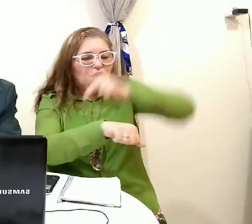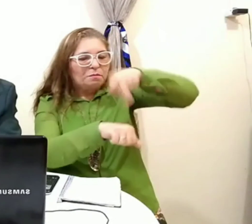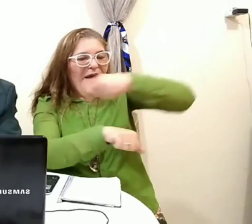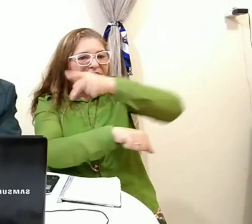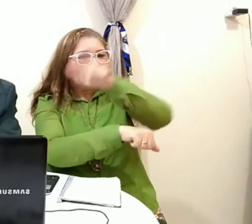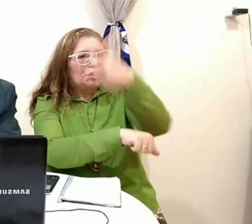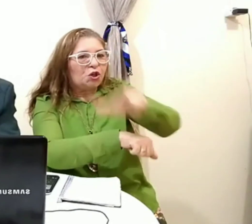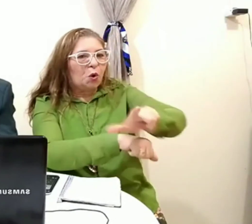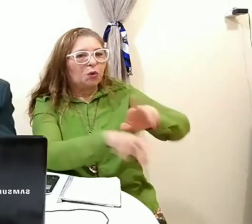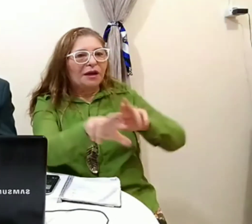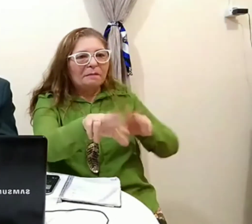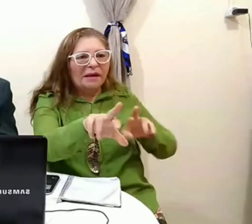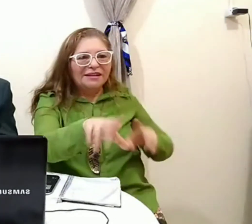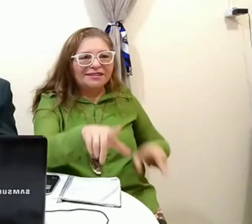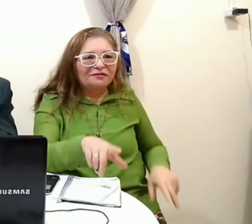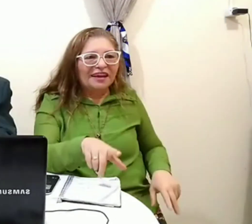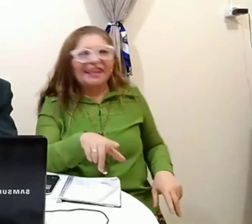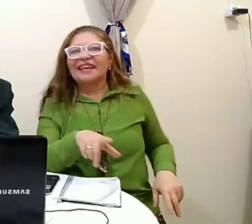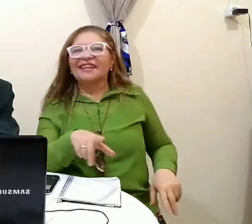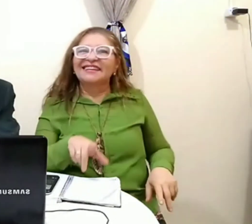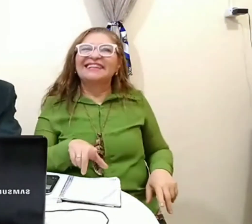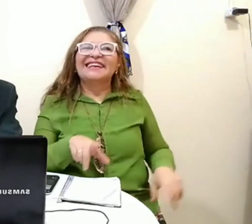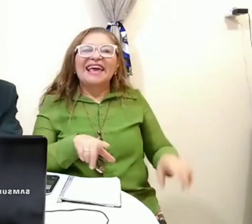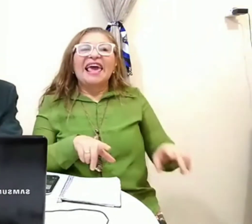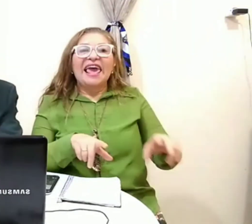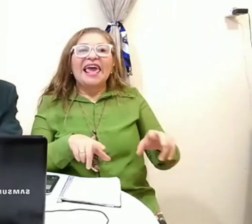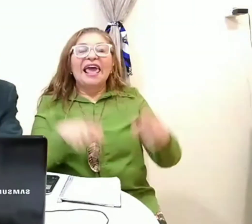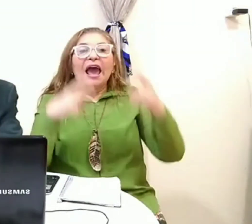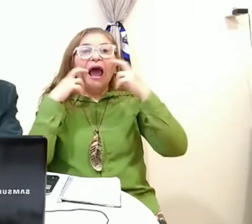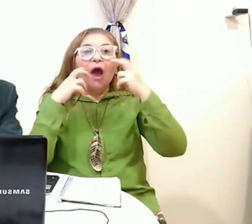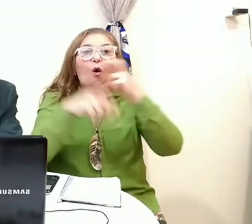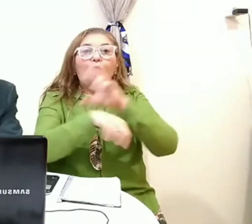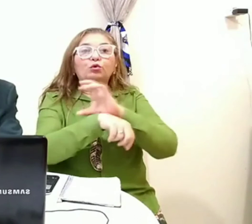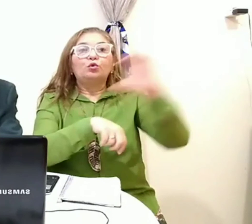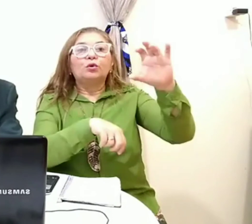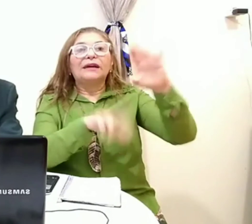de outra raça. Você entende o que estava na cultura ali?